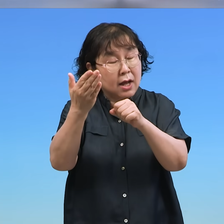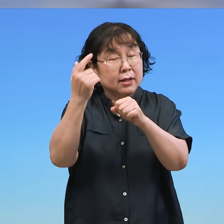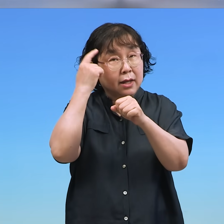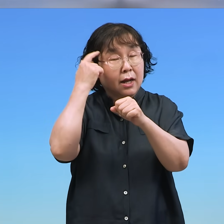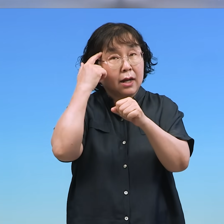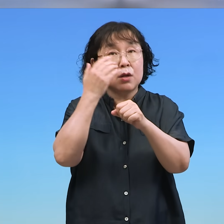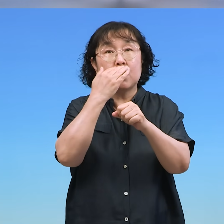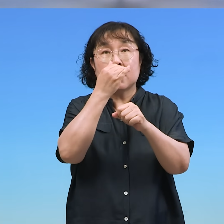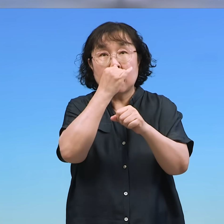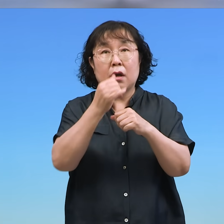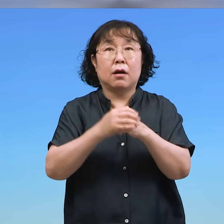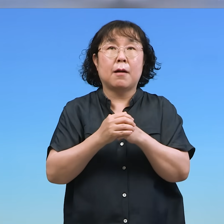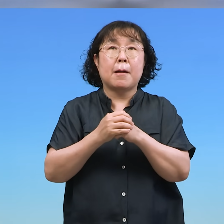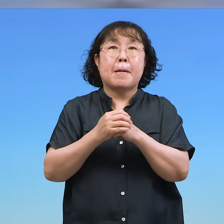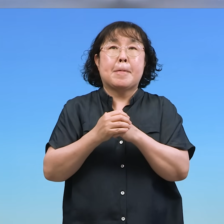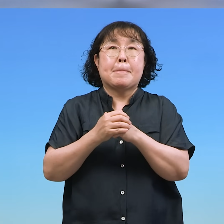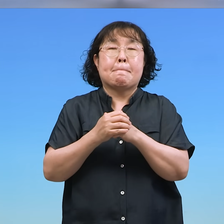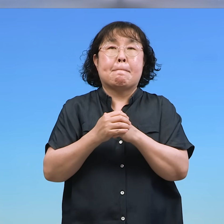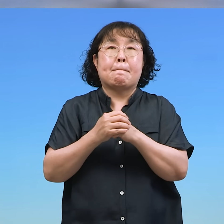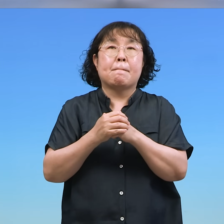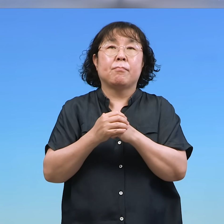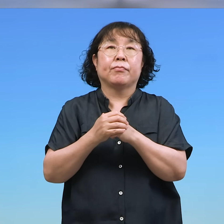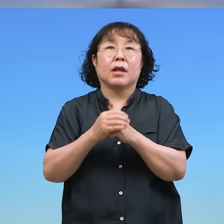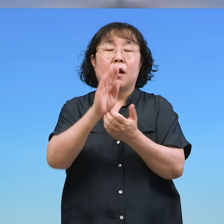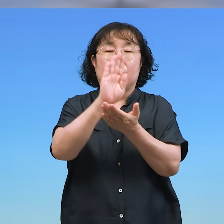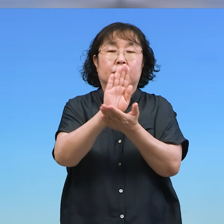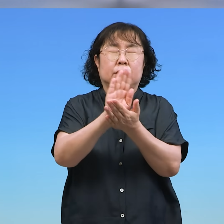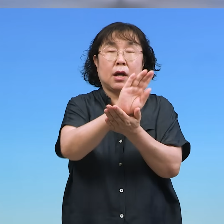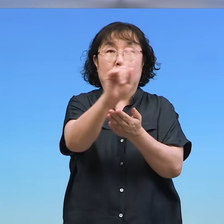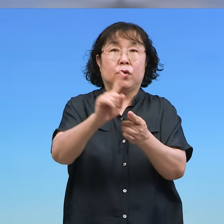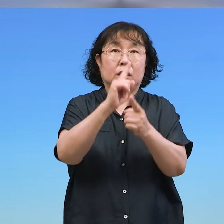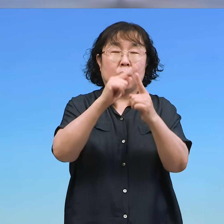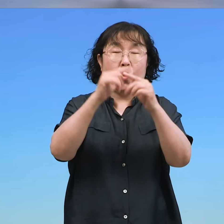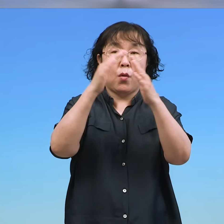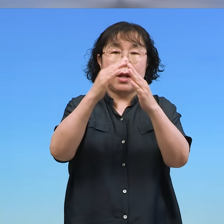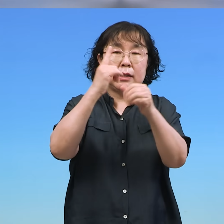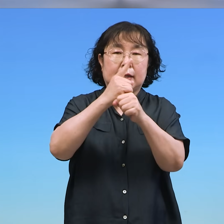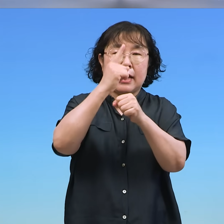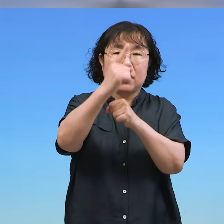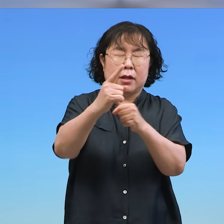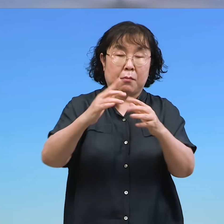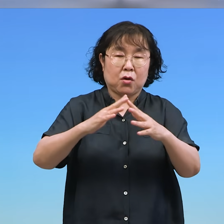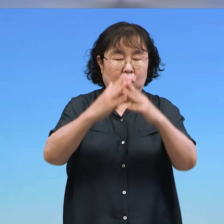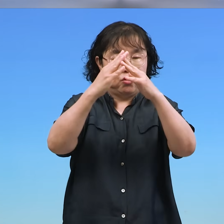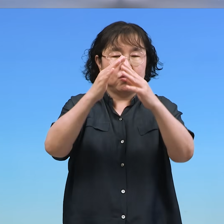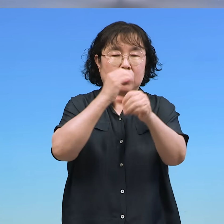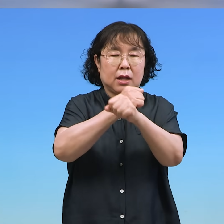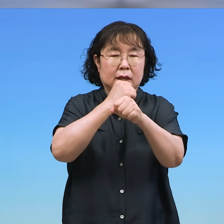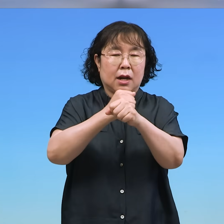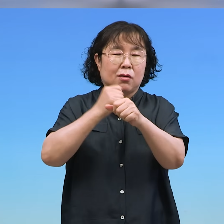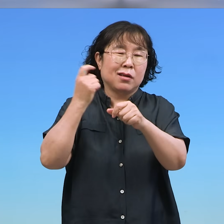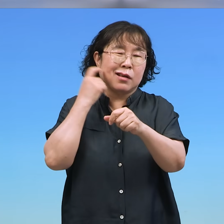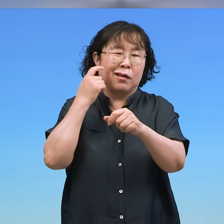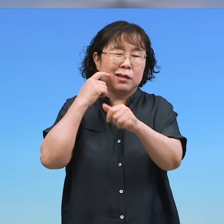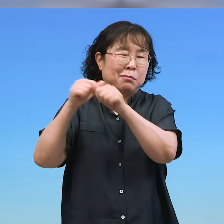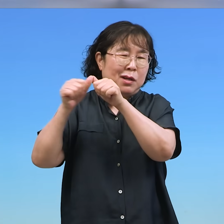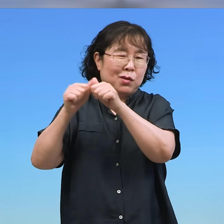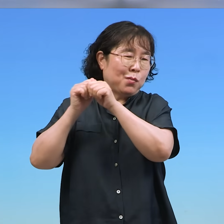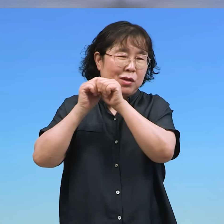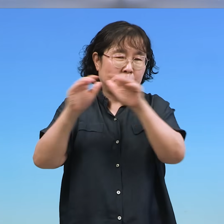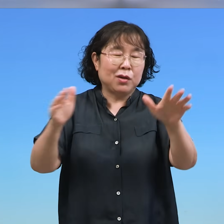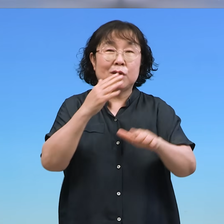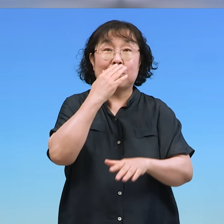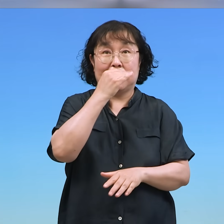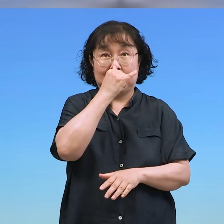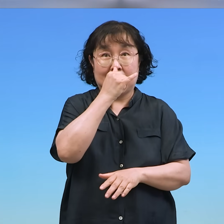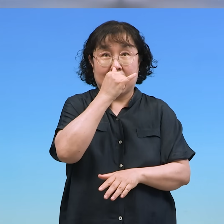또 이제 또 누가 또 이제 글 올릴지 몰라요. 분당 우리 교회 내년에 건축하기로 하다. 그런